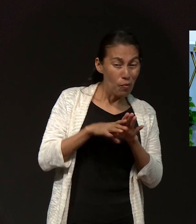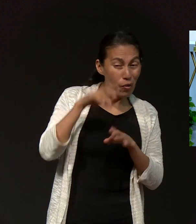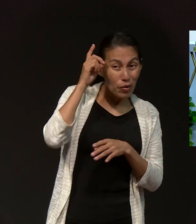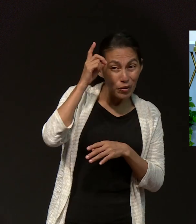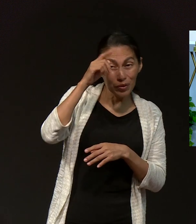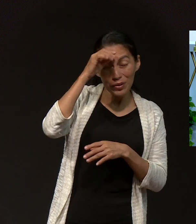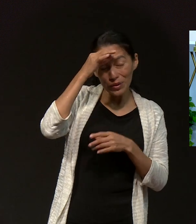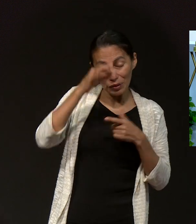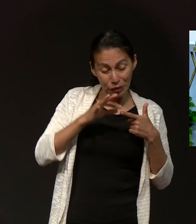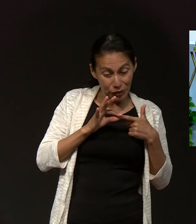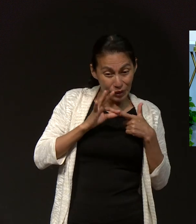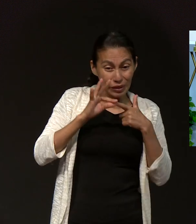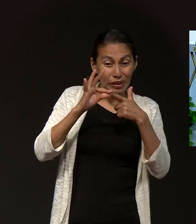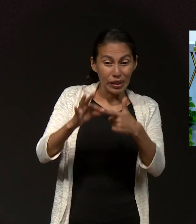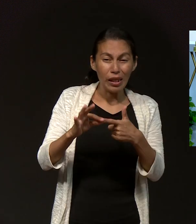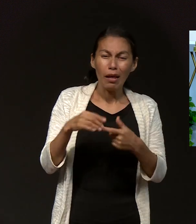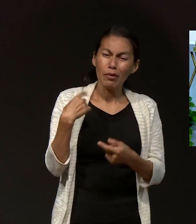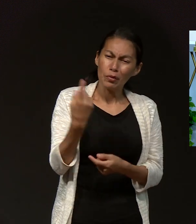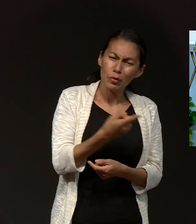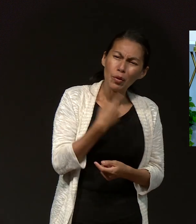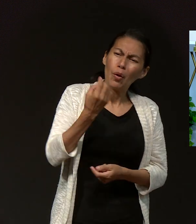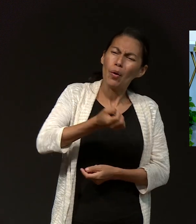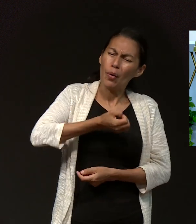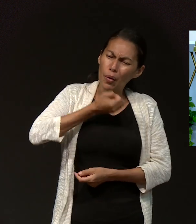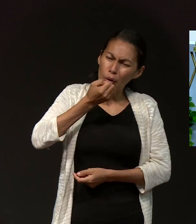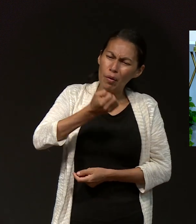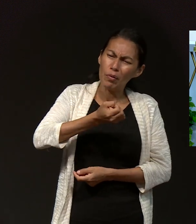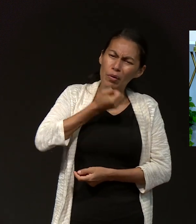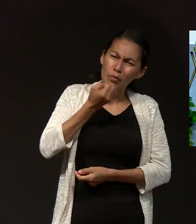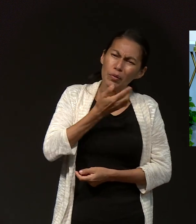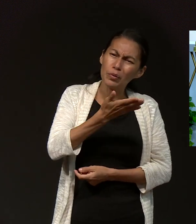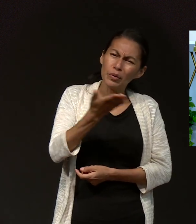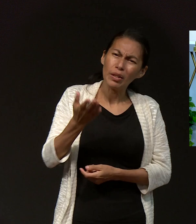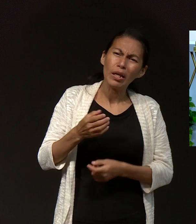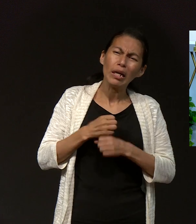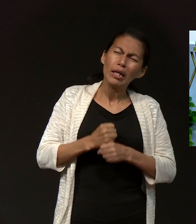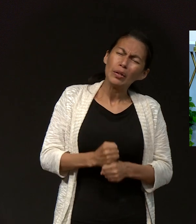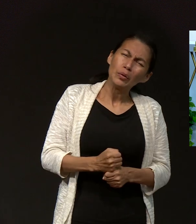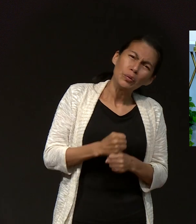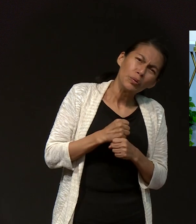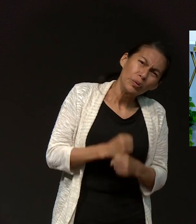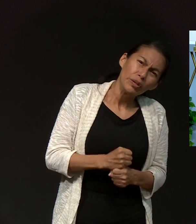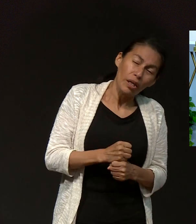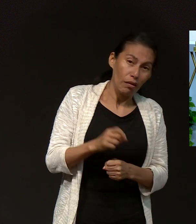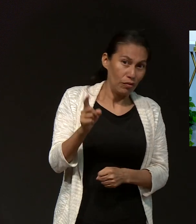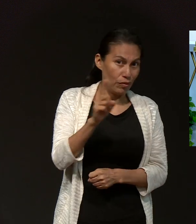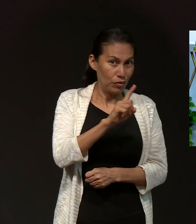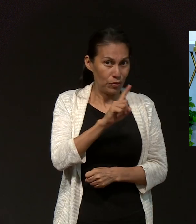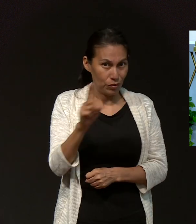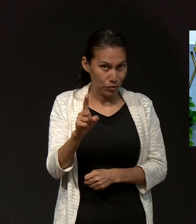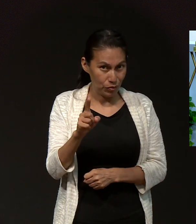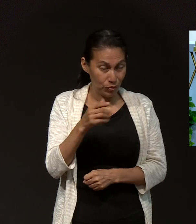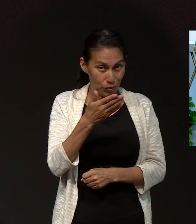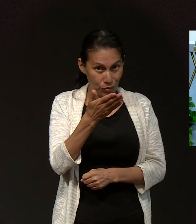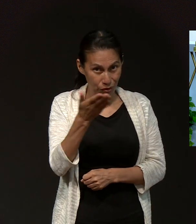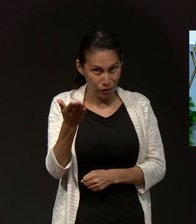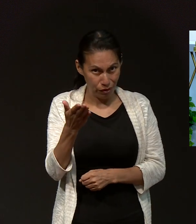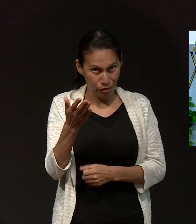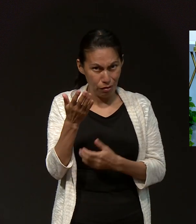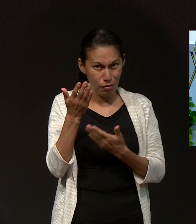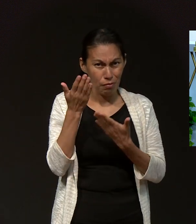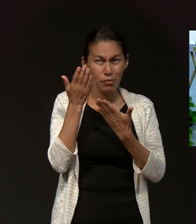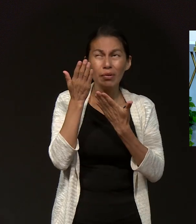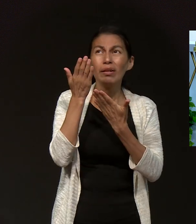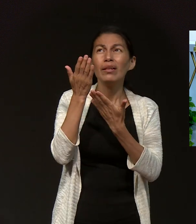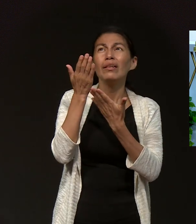cómo Dios nos guía cuando lo ponemos en oración. Por nada estén angustiados, dice la palabra de Dios. Más